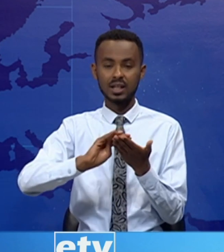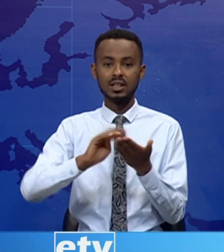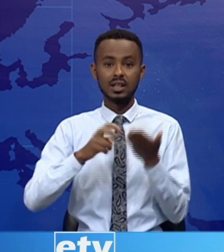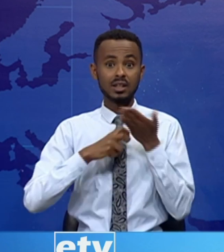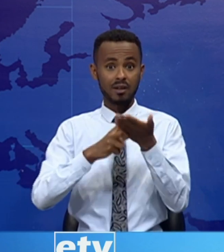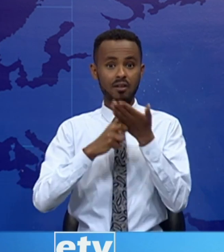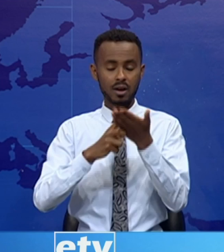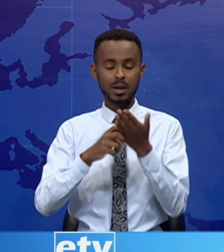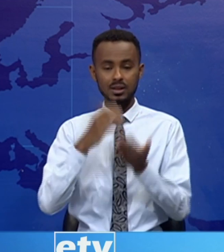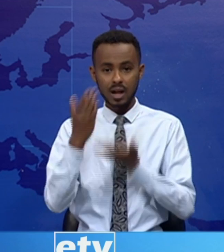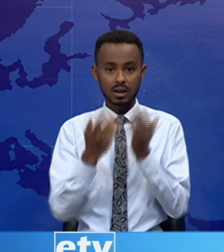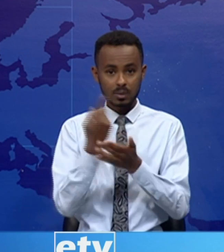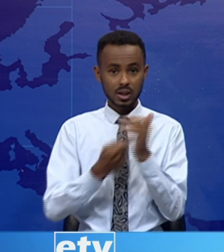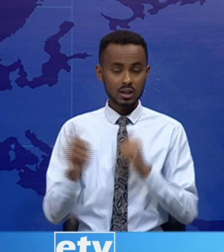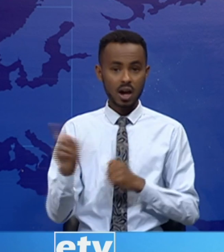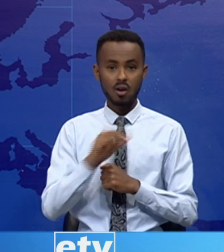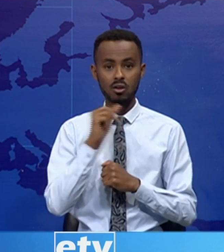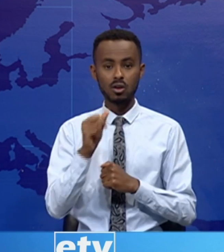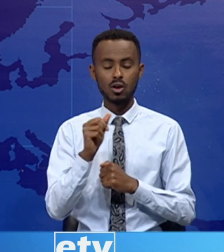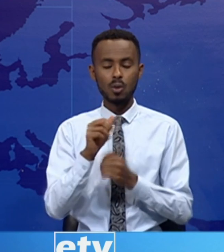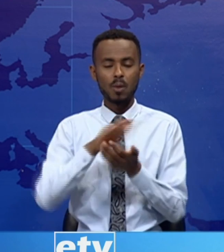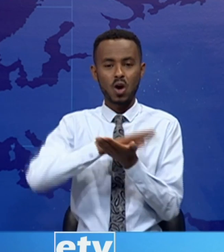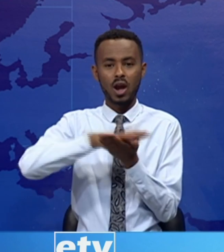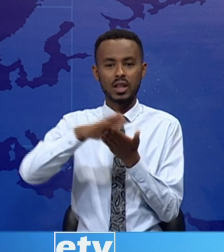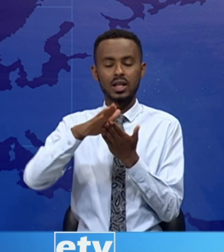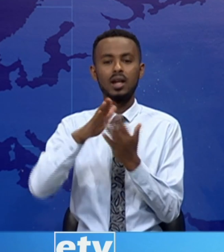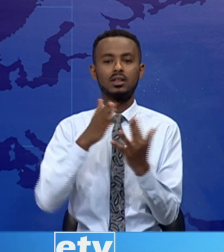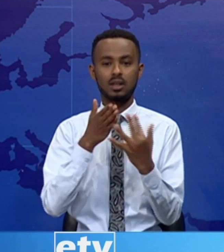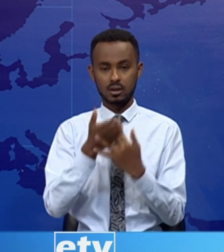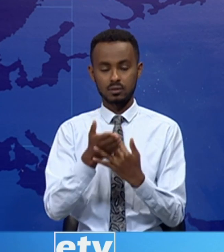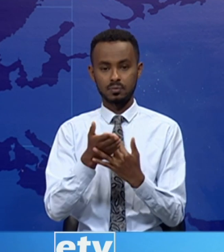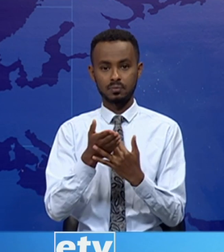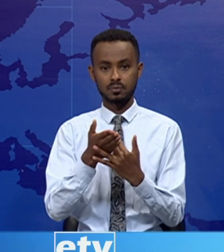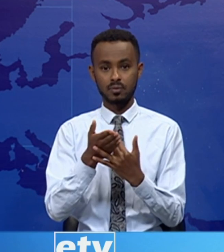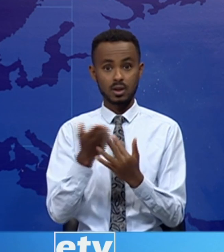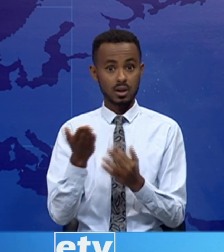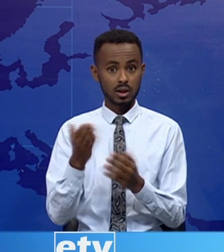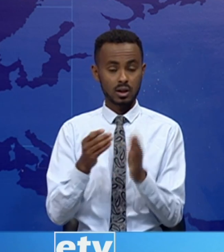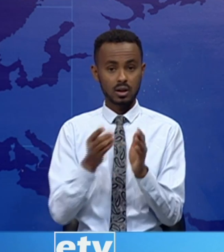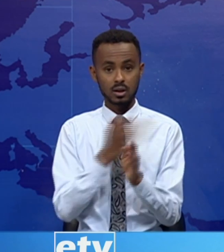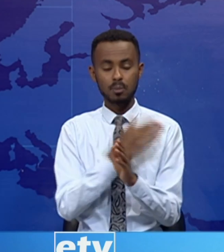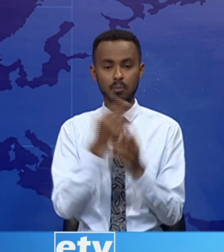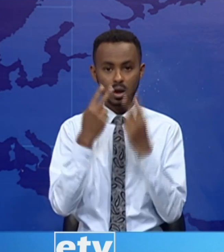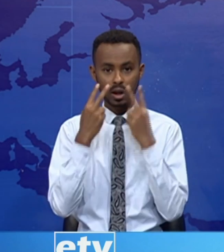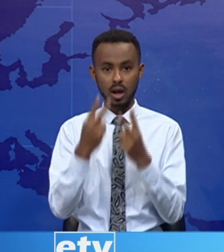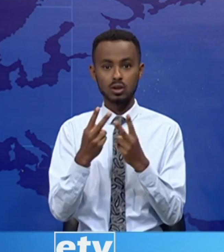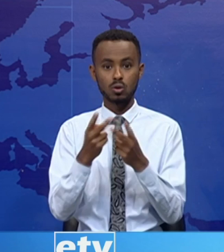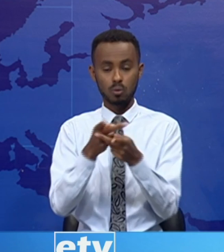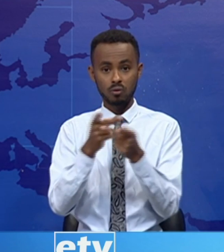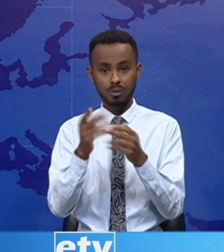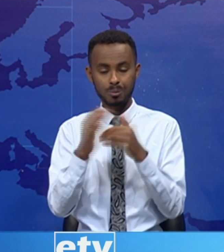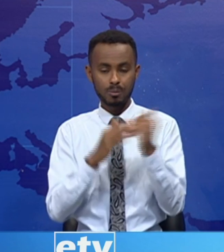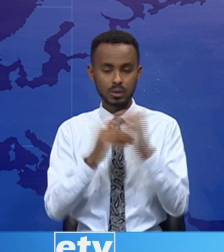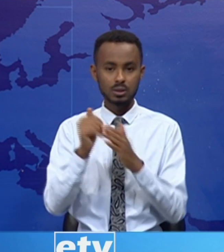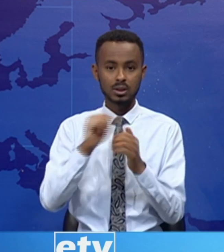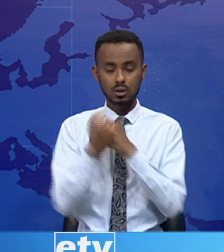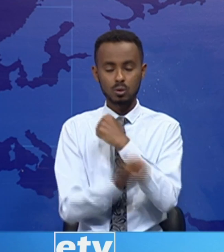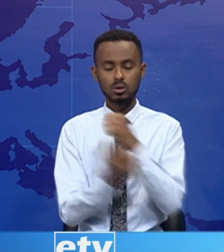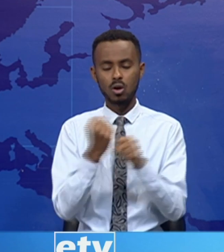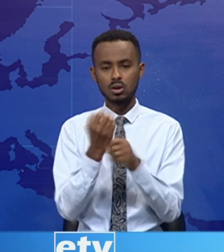ማስተናገድ ብቻ ሳይሆን በኳሊቲ አንጻር ቅድም ባየናቸው ፋሲሊቲዎች አንጻር እነት